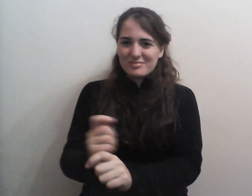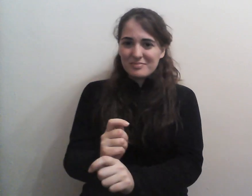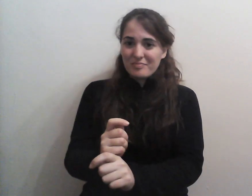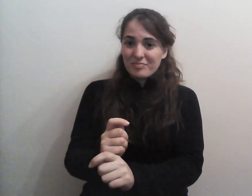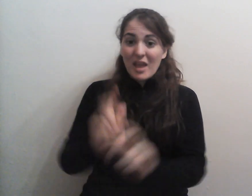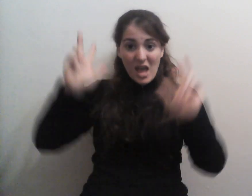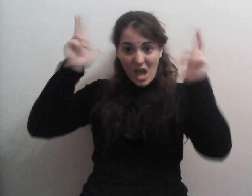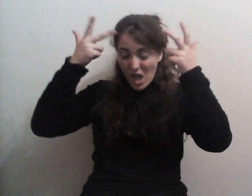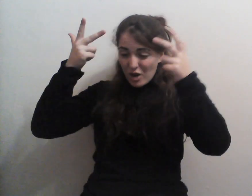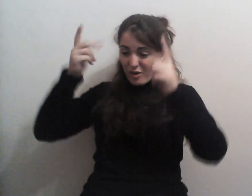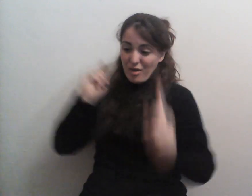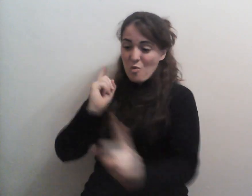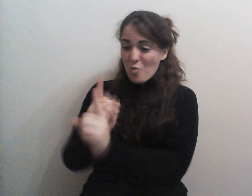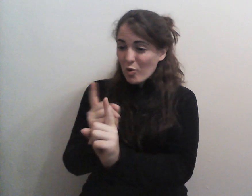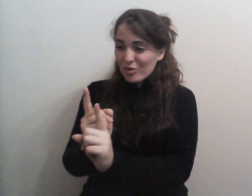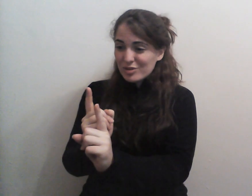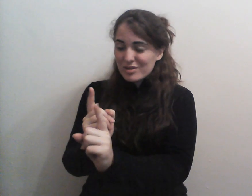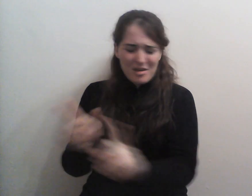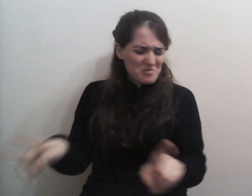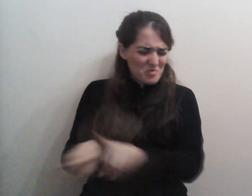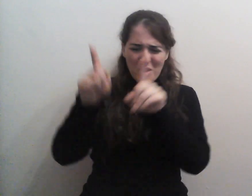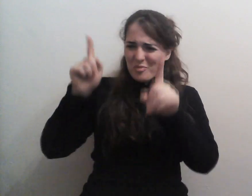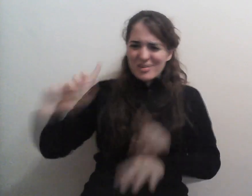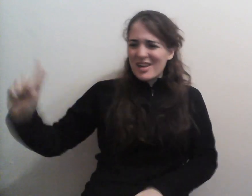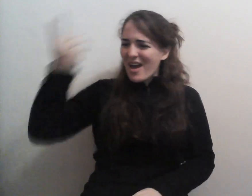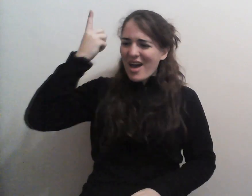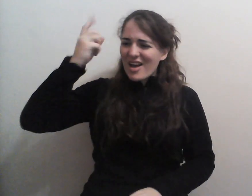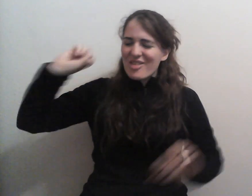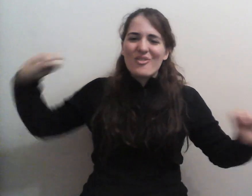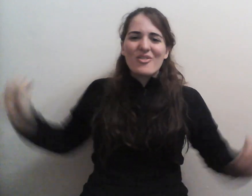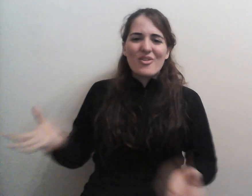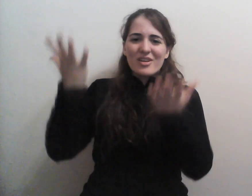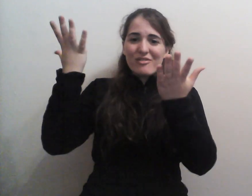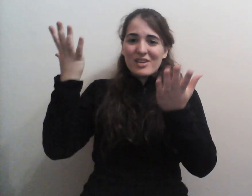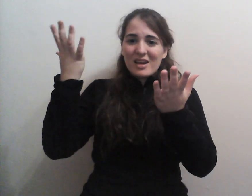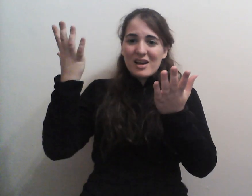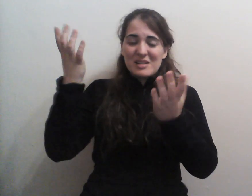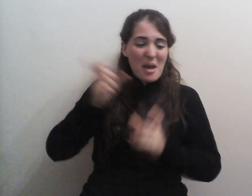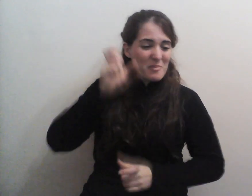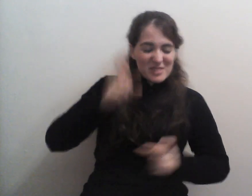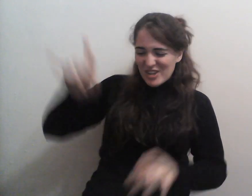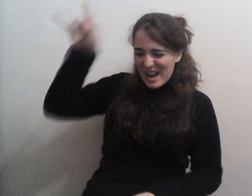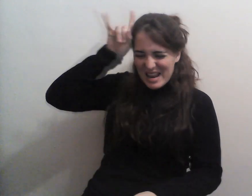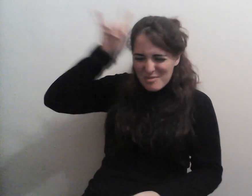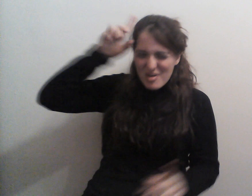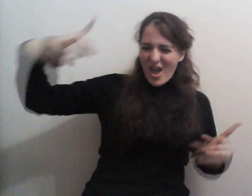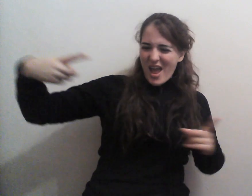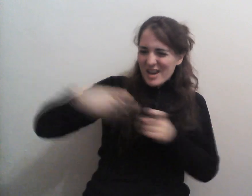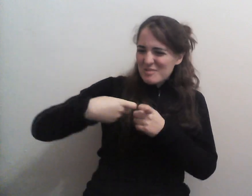vosotros, glorificad el nombre del Señor. Aunque Goliat, el anticristo, Jezabel y Caín estén en contra de